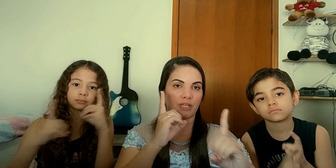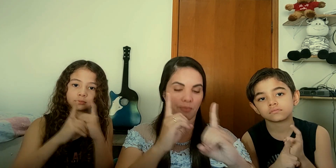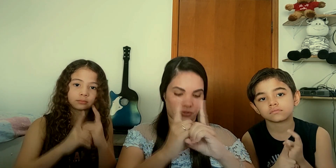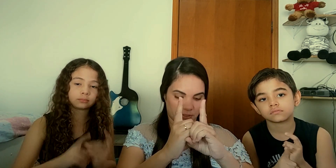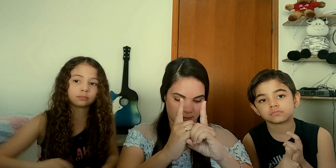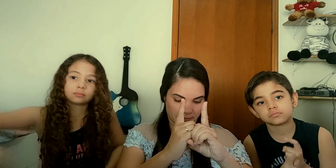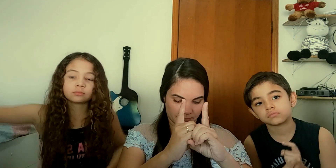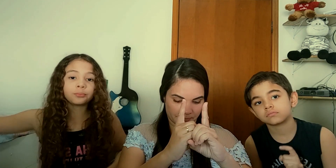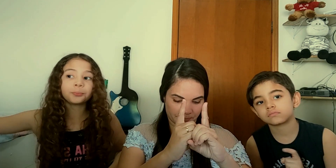aproximar.